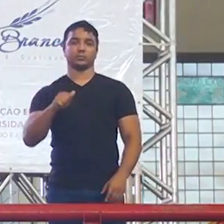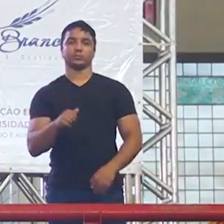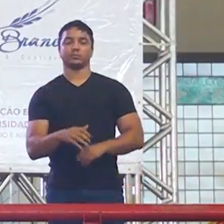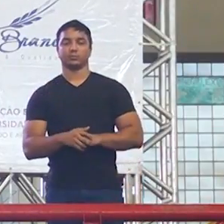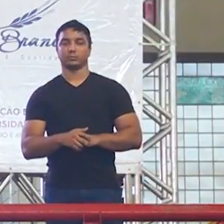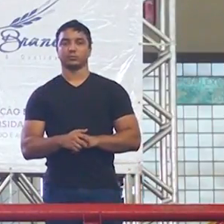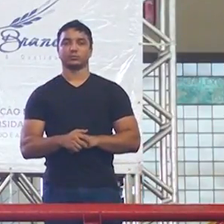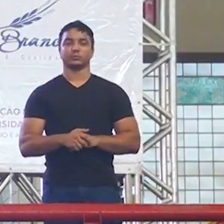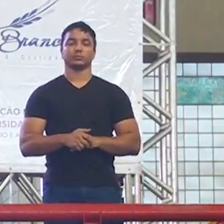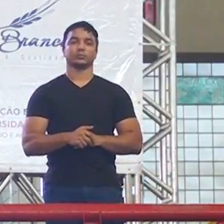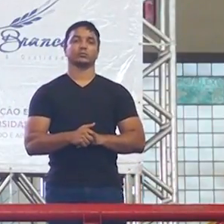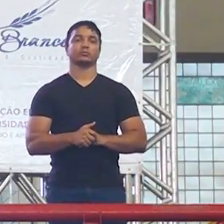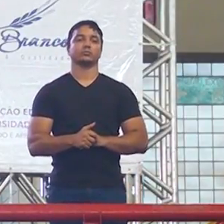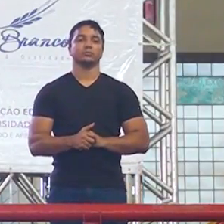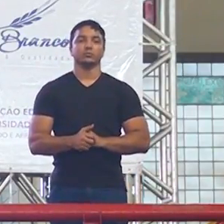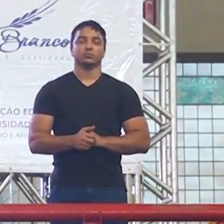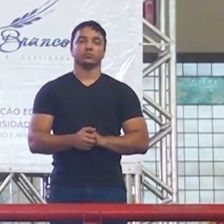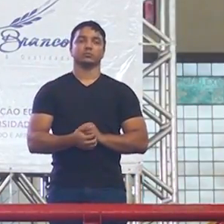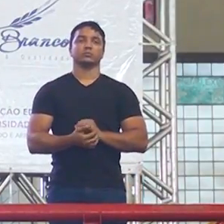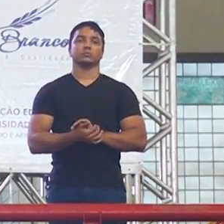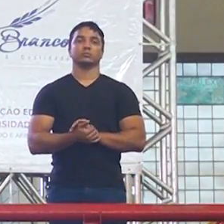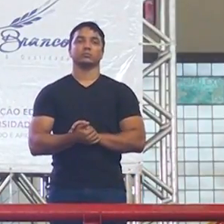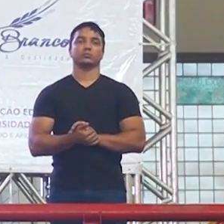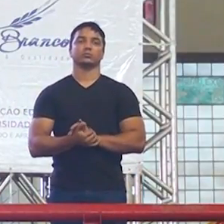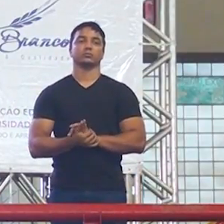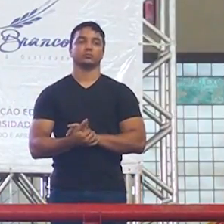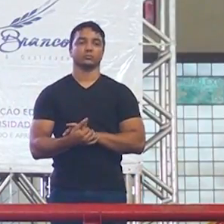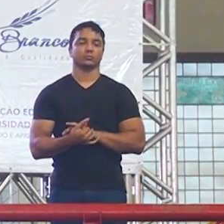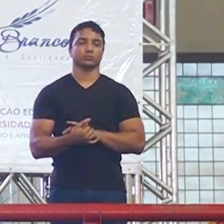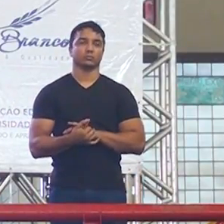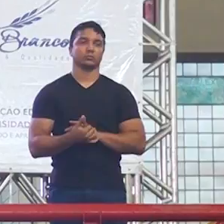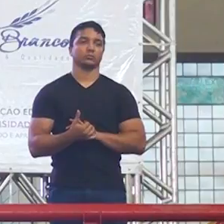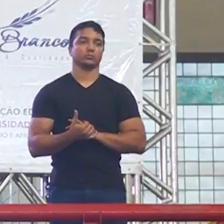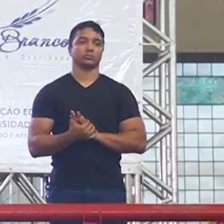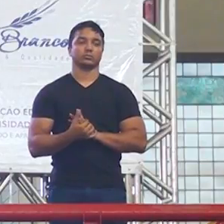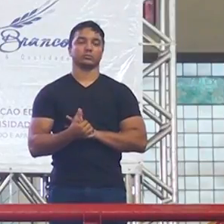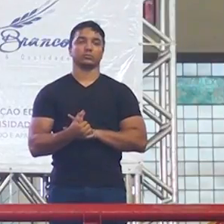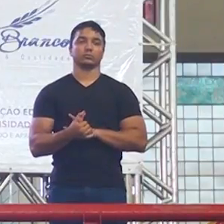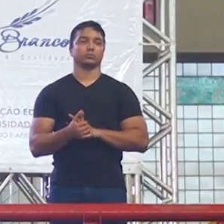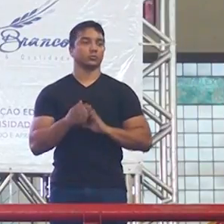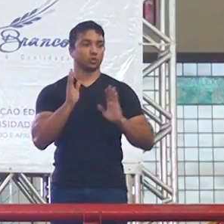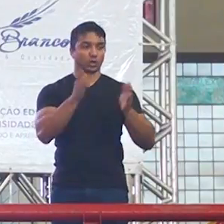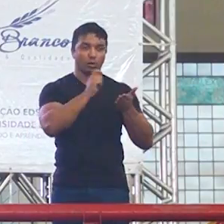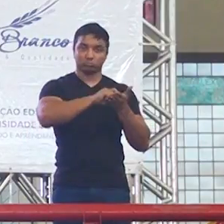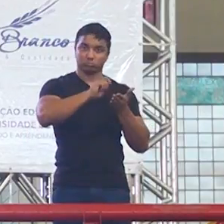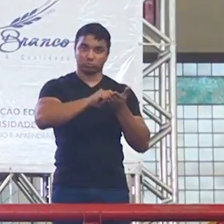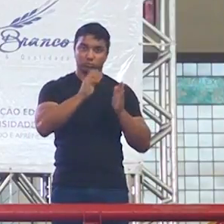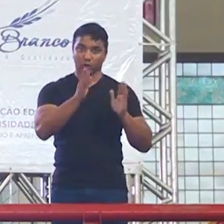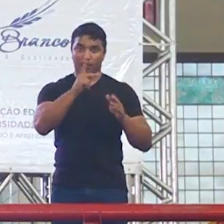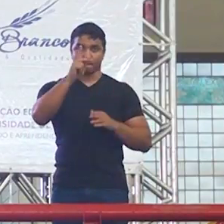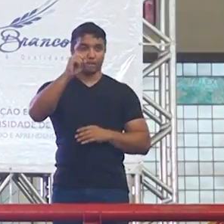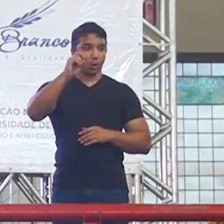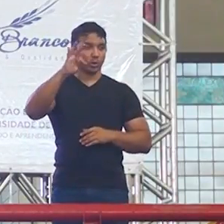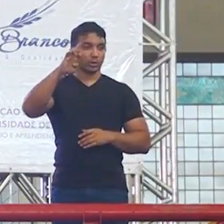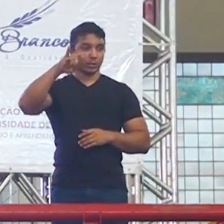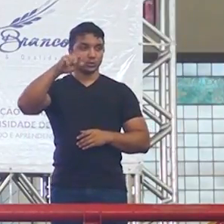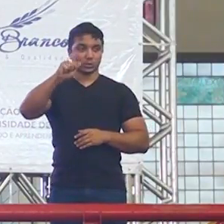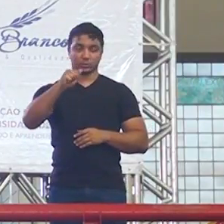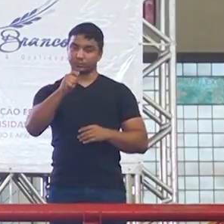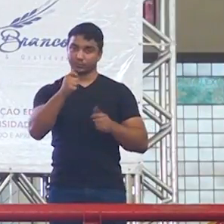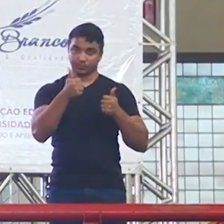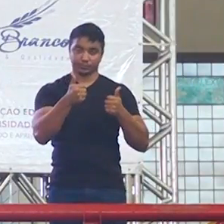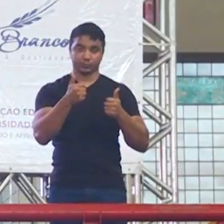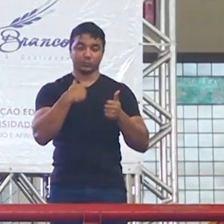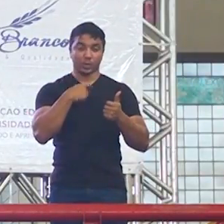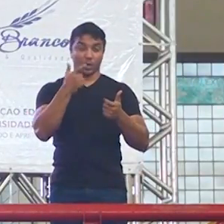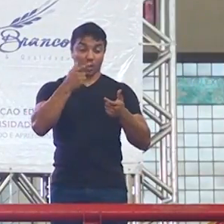watts. Potência. 3.300 watts. Potência. Todo mundo escreveu? Ok.